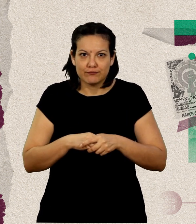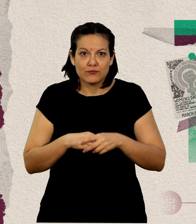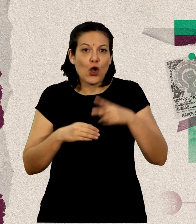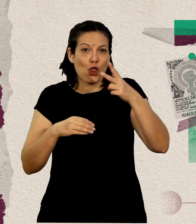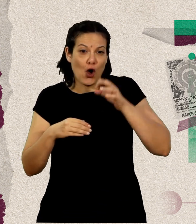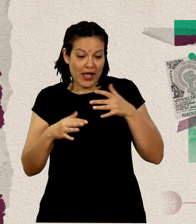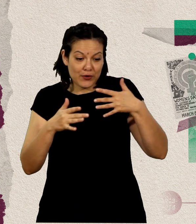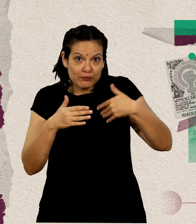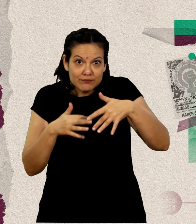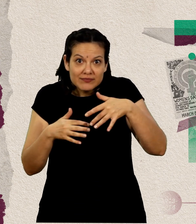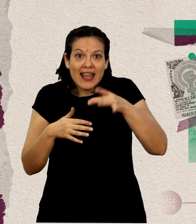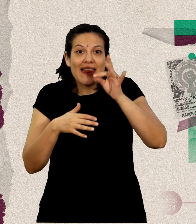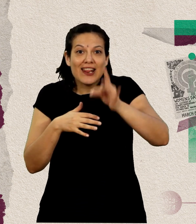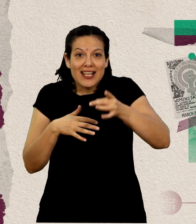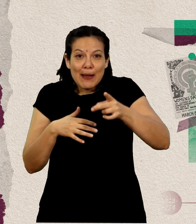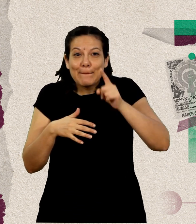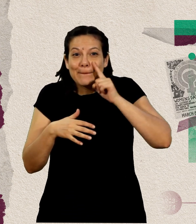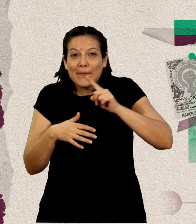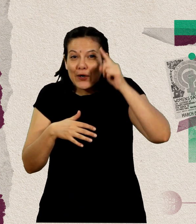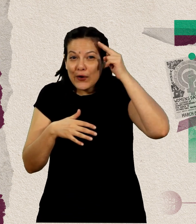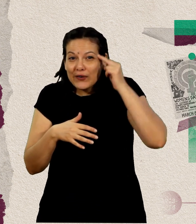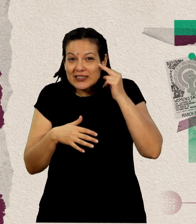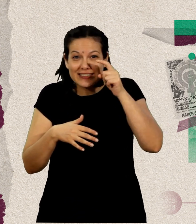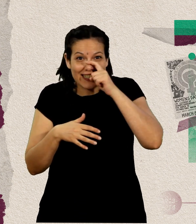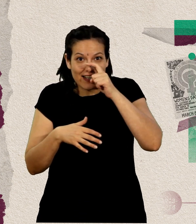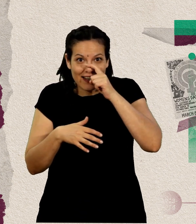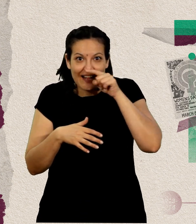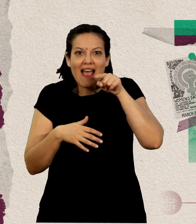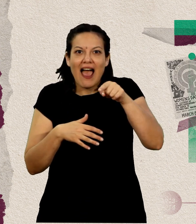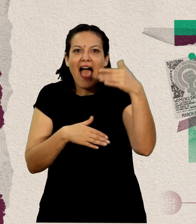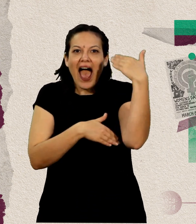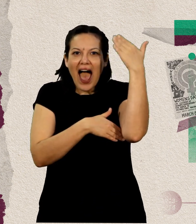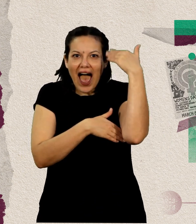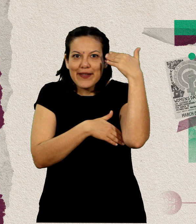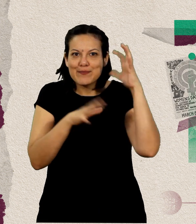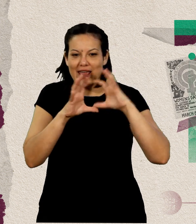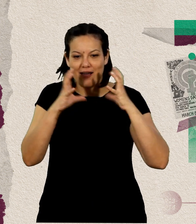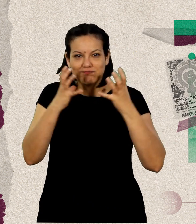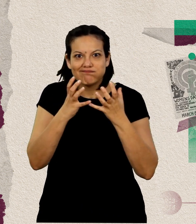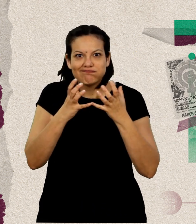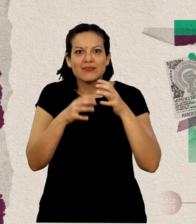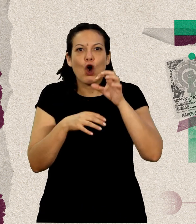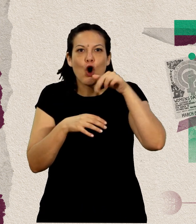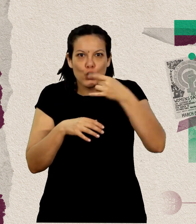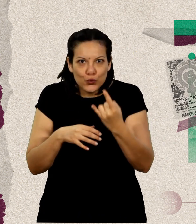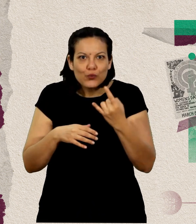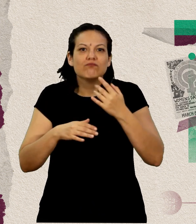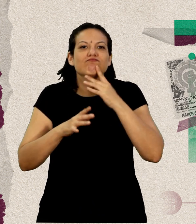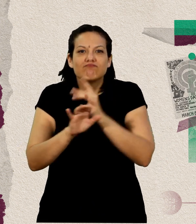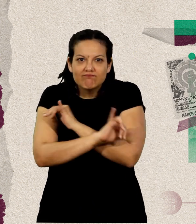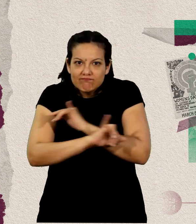2 años más tarde, en diciembre de 1977, la Asamblea General de la ONU proclamó el